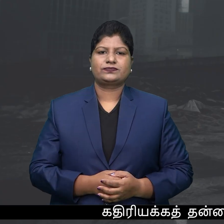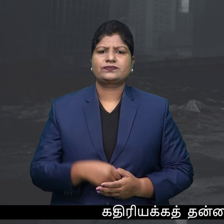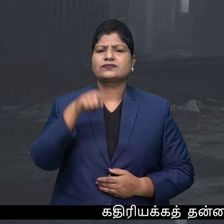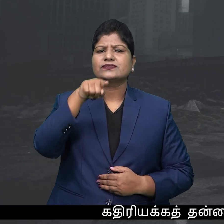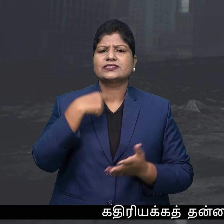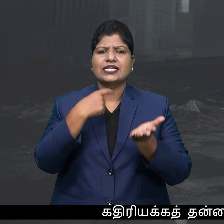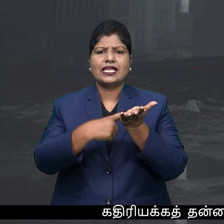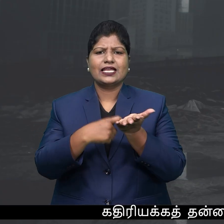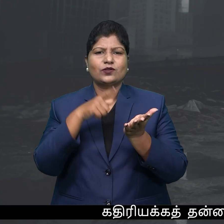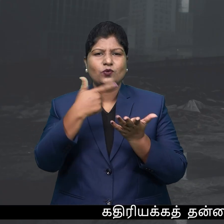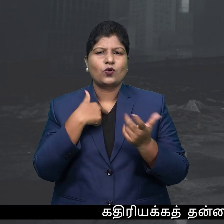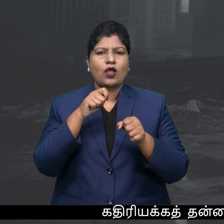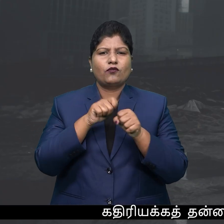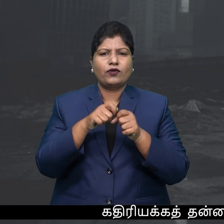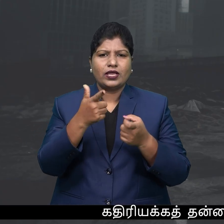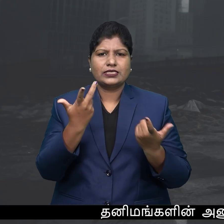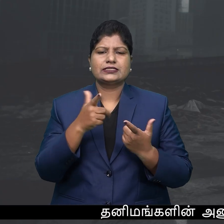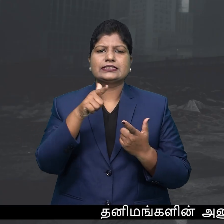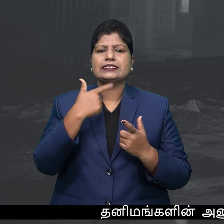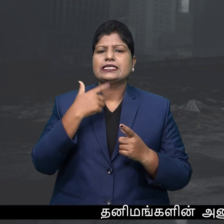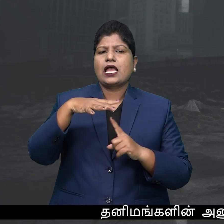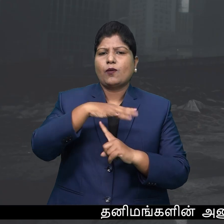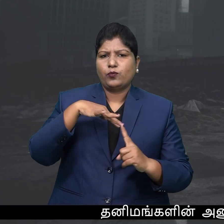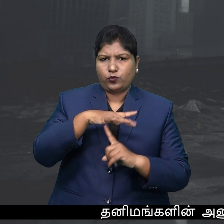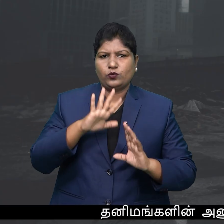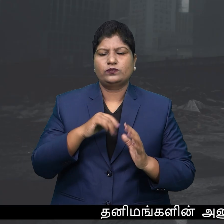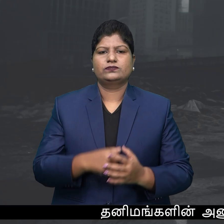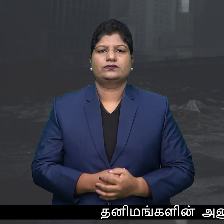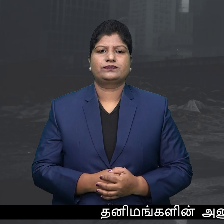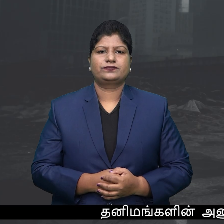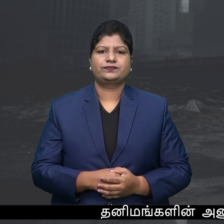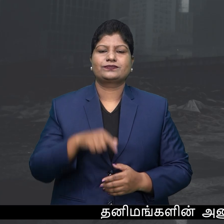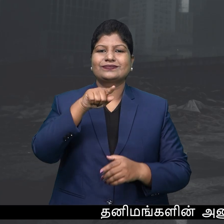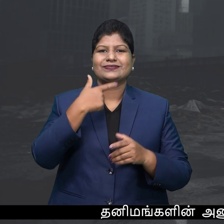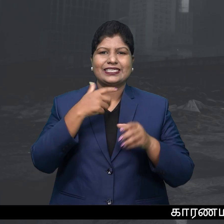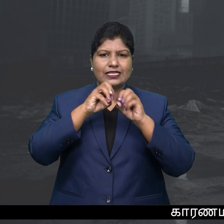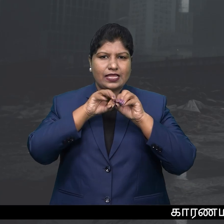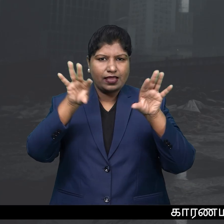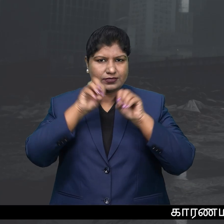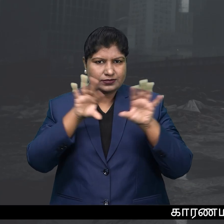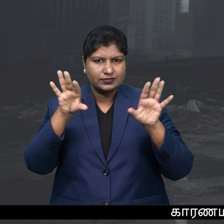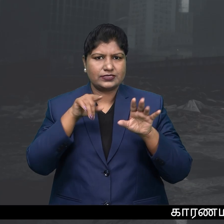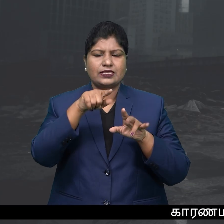கதிரியக்க தன்மை என்பது கதிரியக்க தனிமங்களின் அணுக்கருக்களின் விலகல் காரணமாக